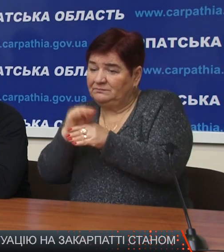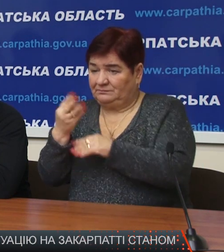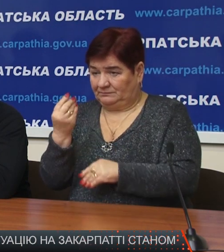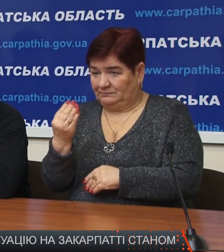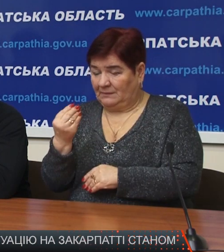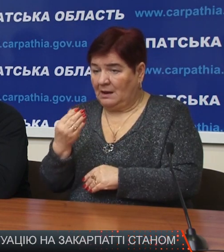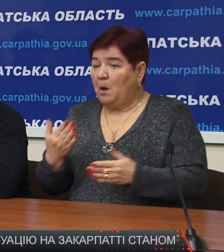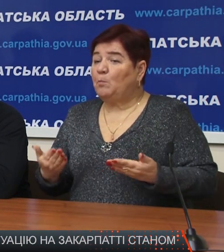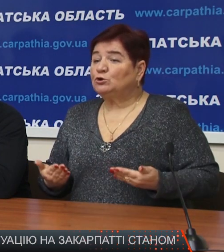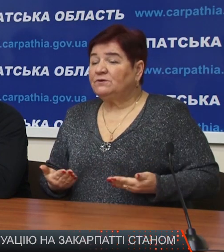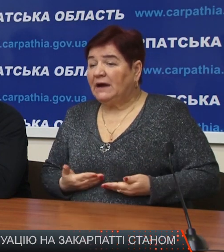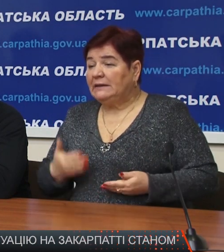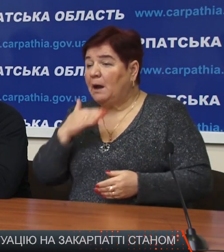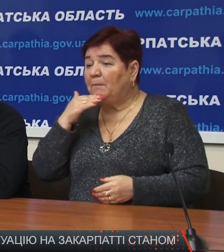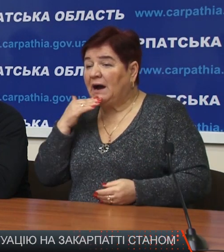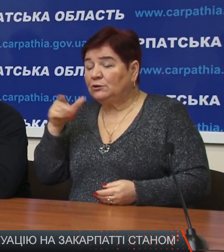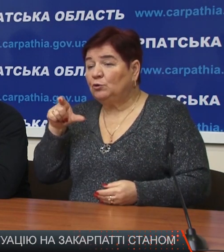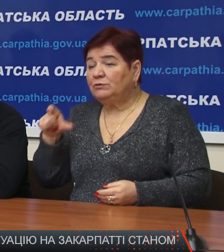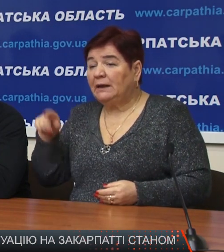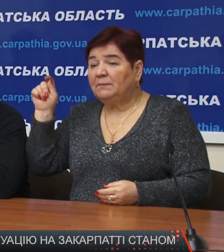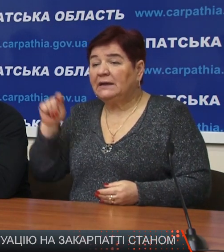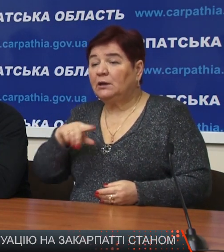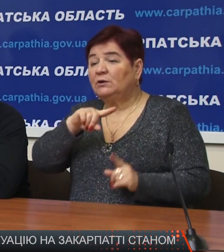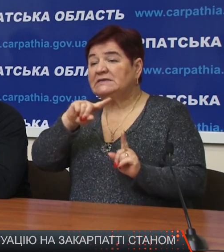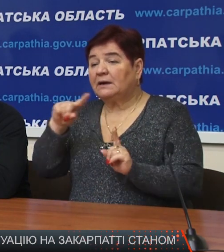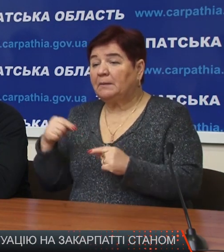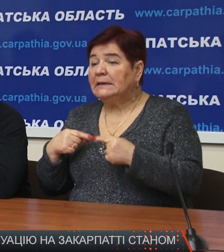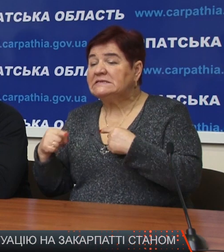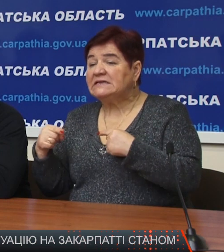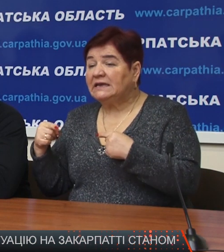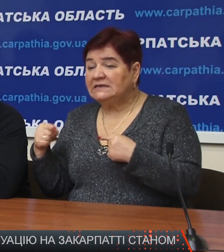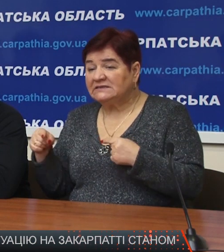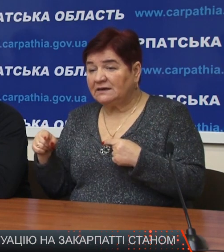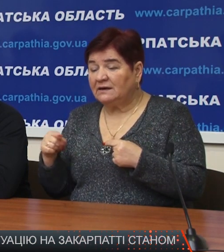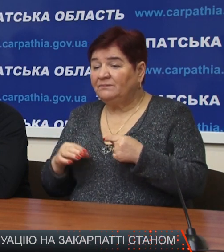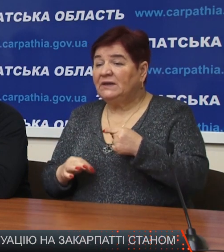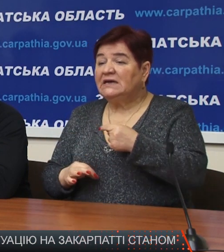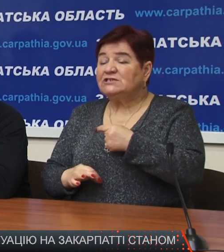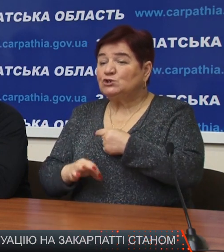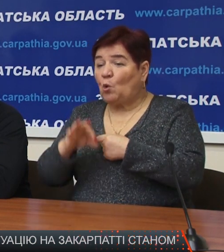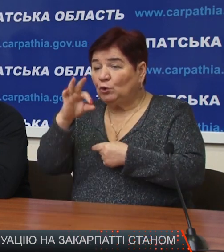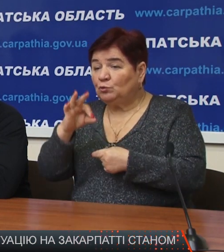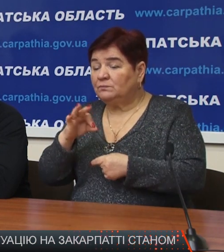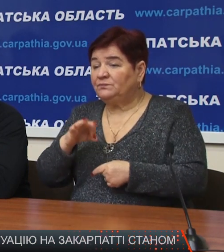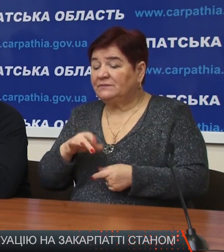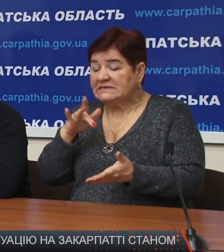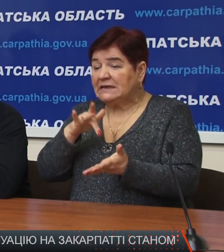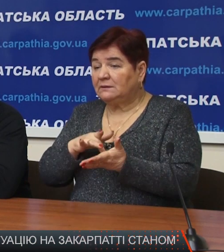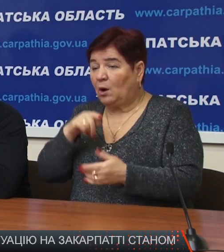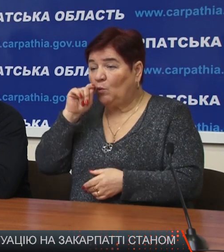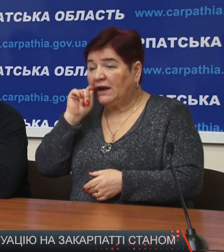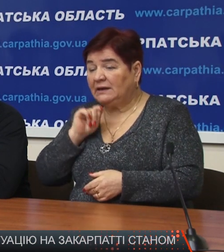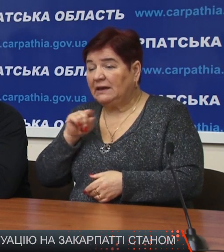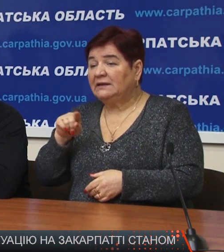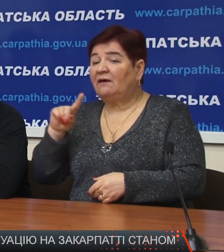наступне, проживання. Багато людей приїхало до нас з Закарпаття, з різних, ну, з сходу, з центру України, і зараз телефонують, в них